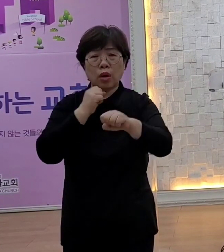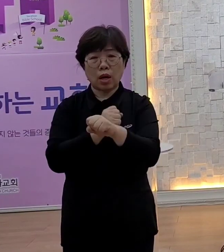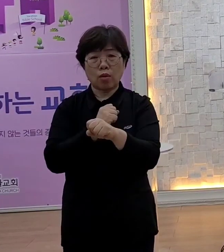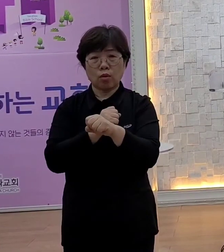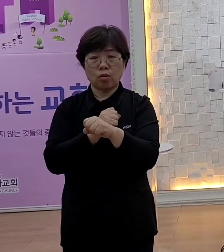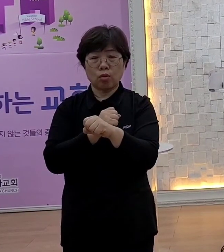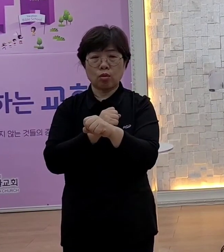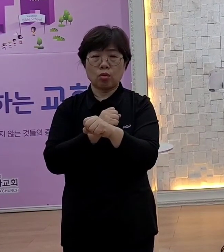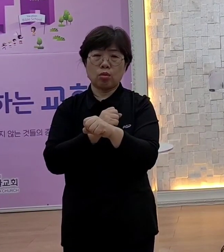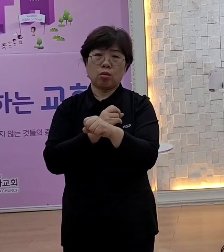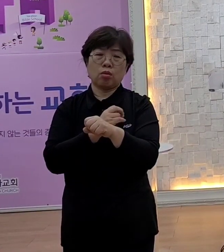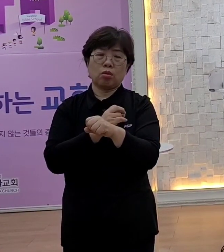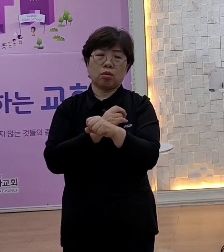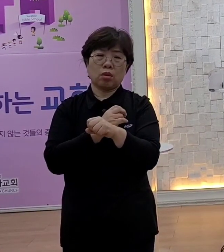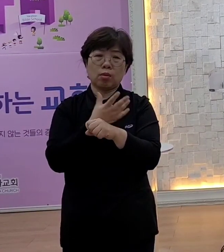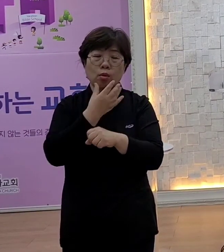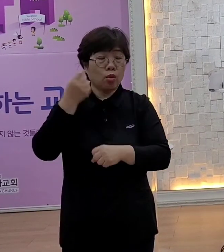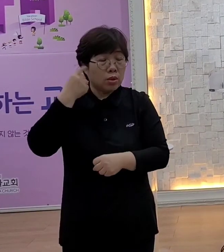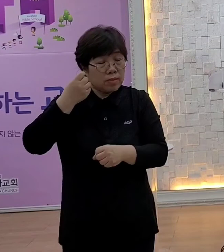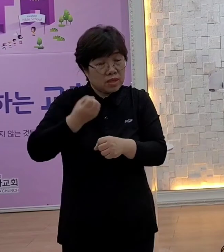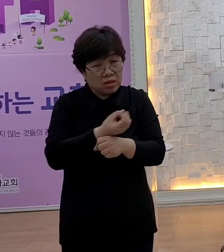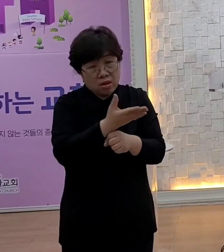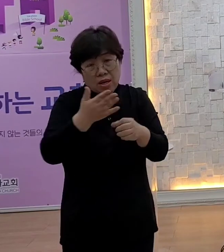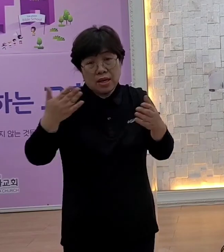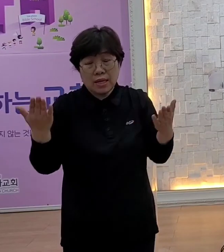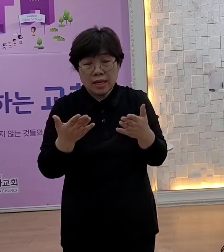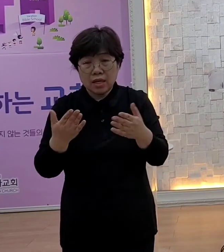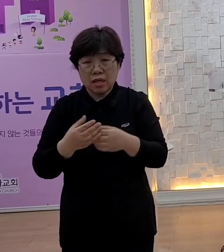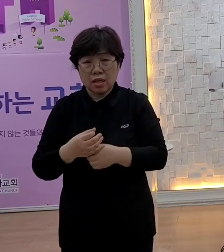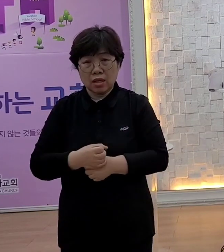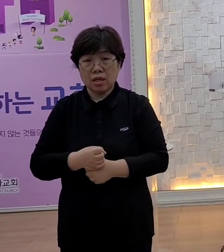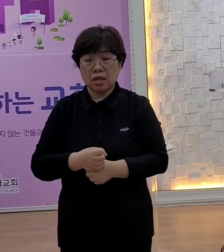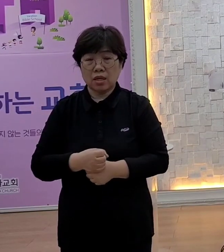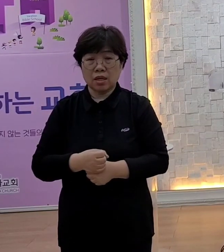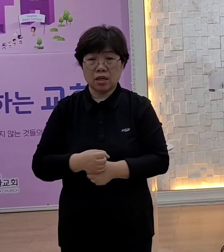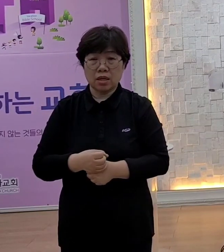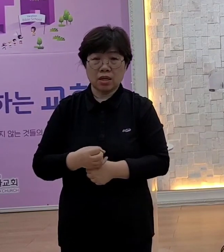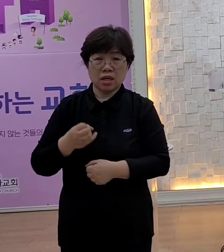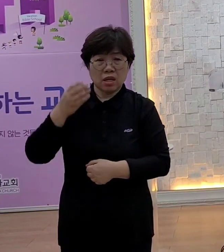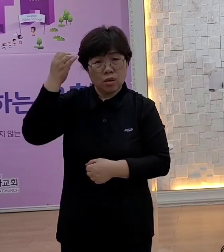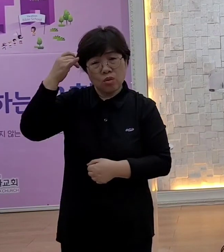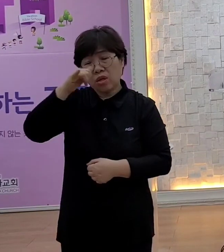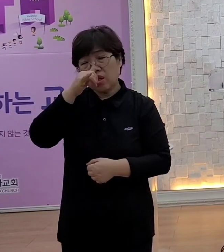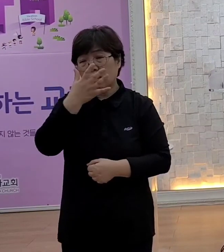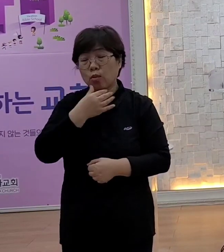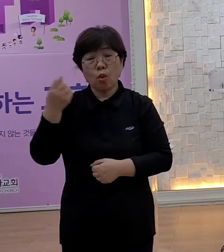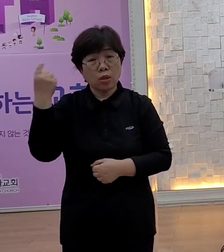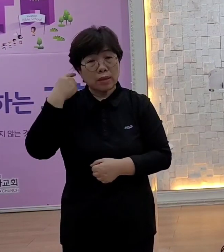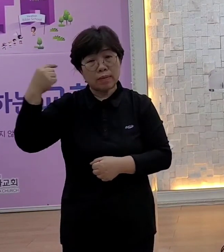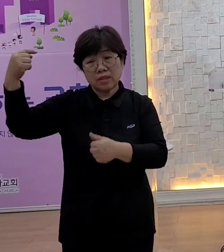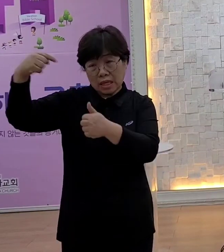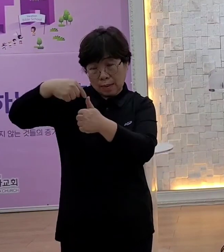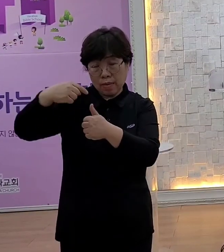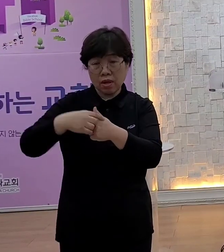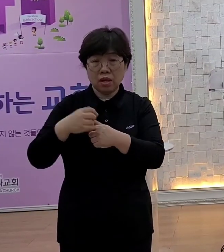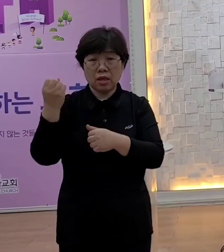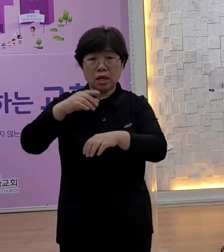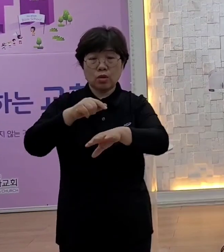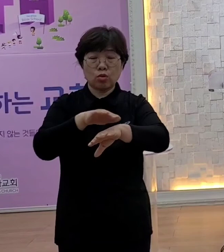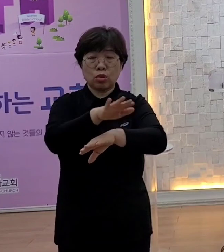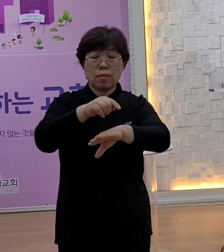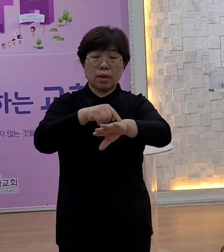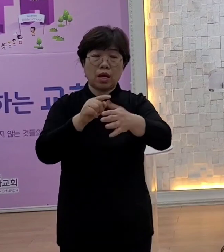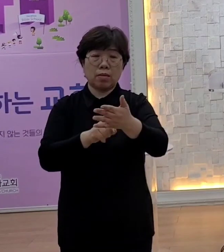전도하며 이 복음을 전하는 일에 우리가 잊고 있었던 이 복음 사명이 다시 우리의 마음을